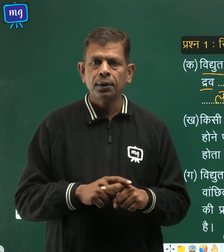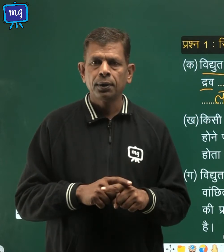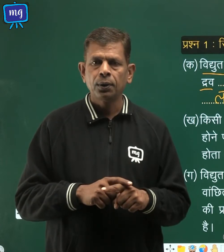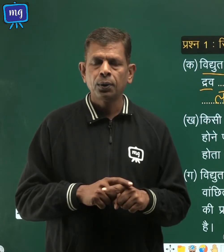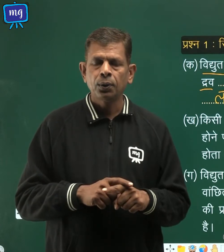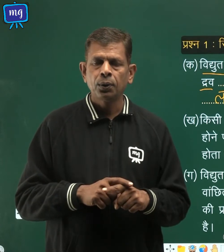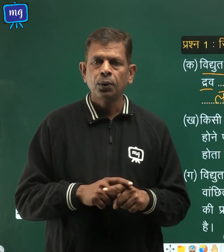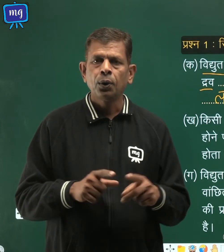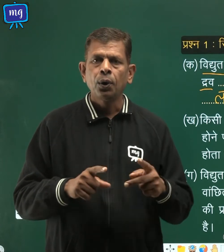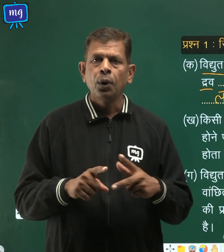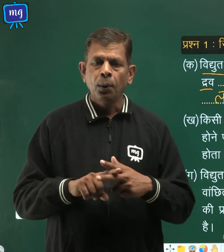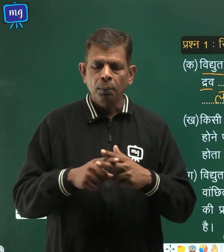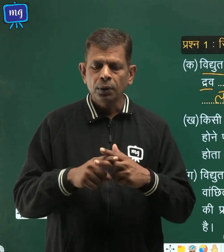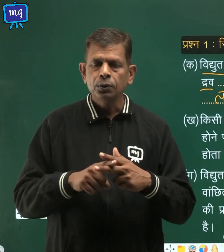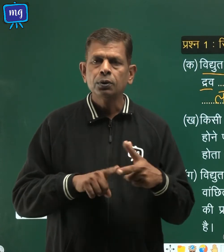विद्युत धारा